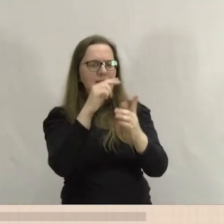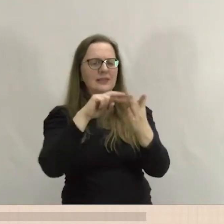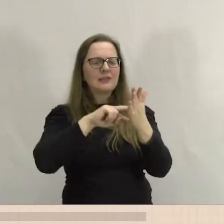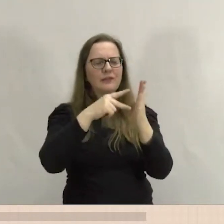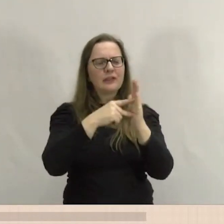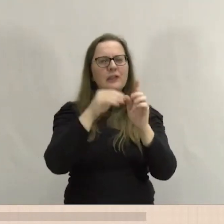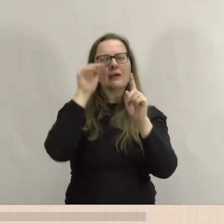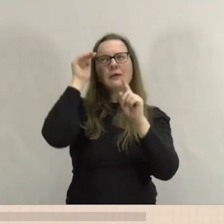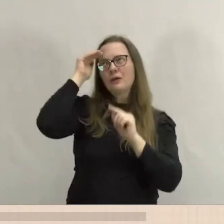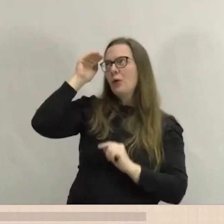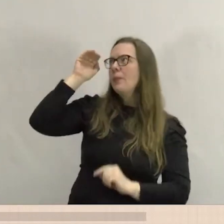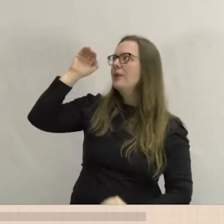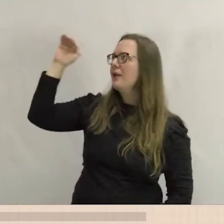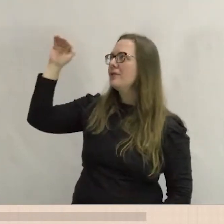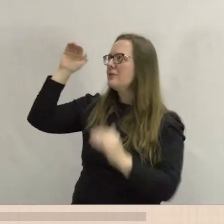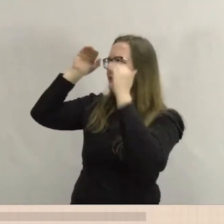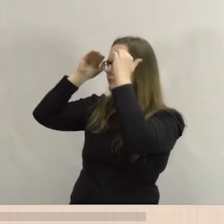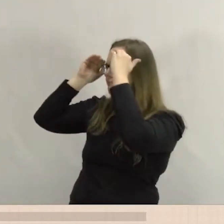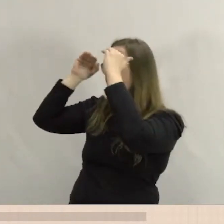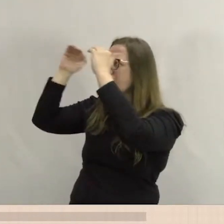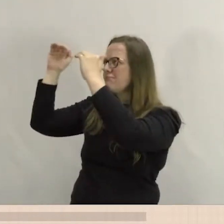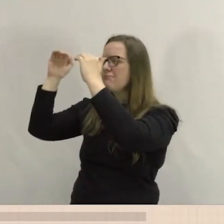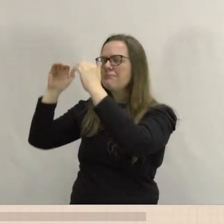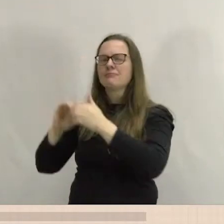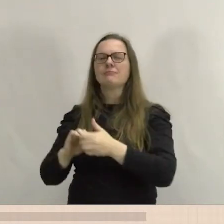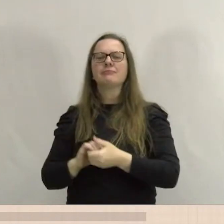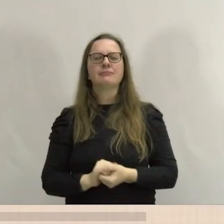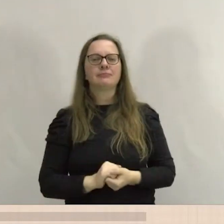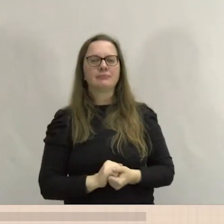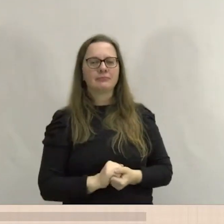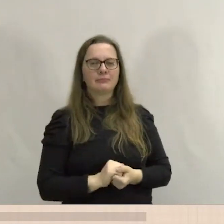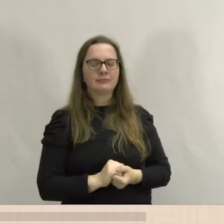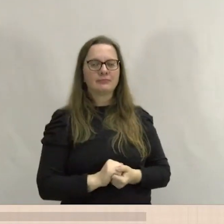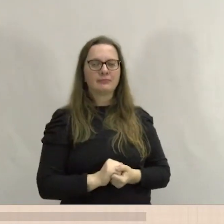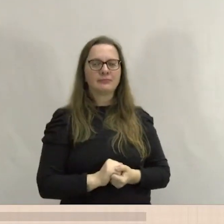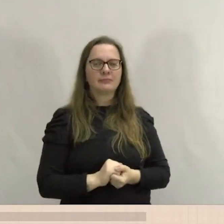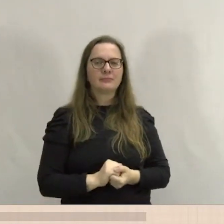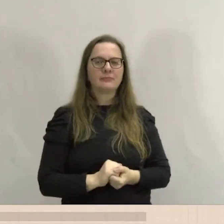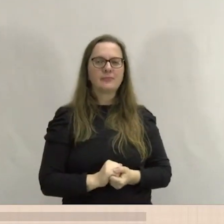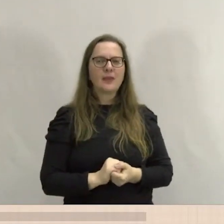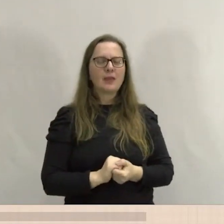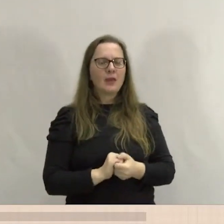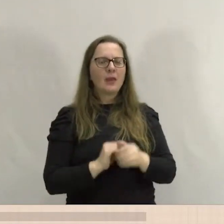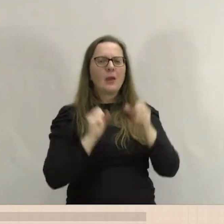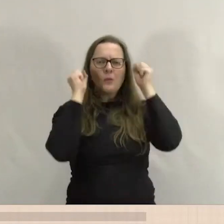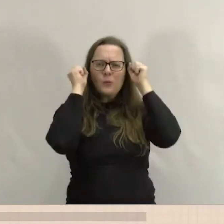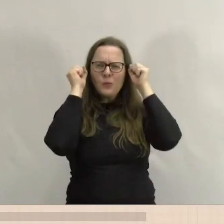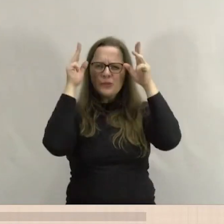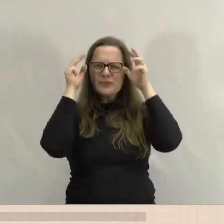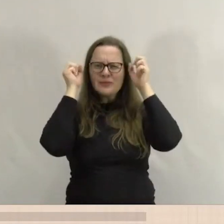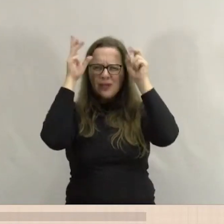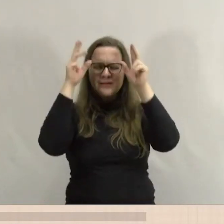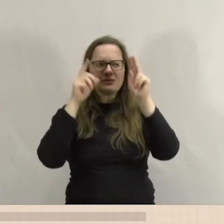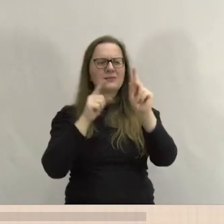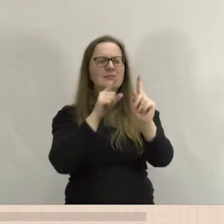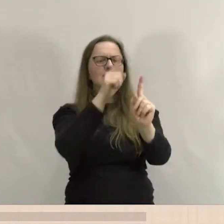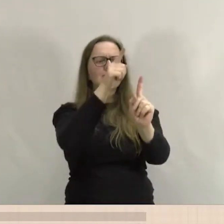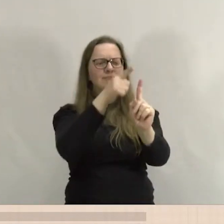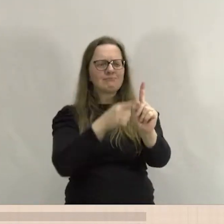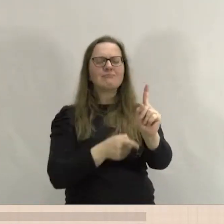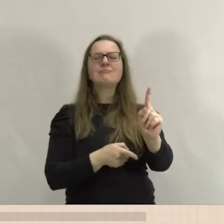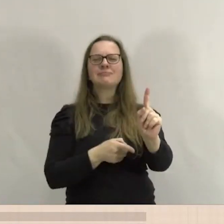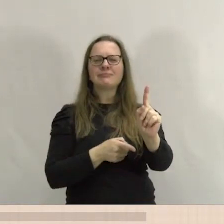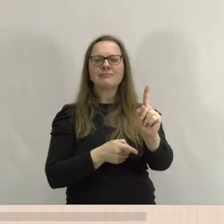Não faz nada segundo a sua própria vontade, faz a vontade de Deus. Irmãos, esse era Moisés. E todas